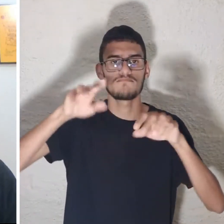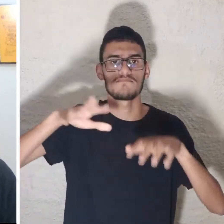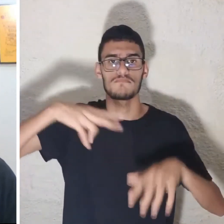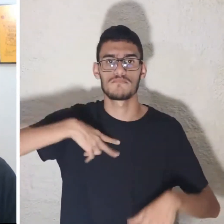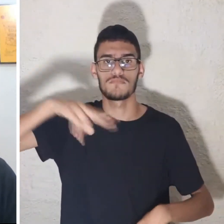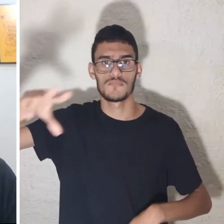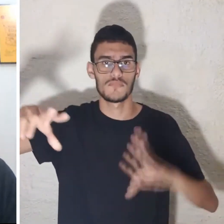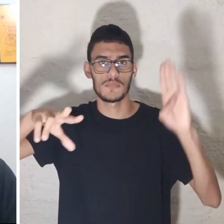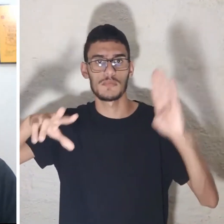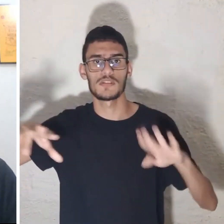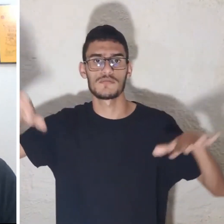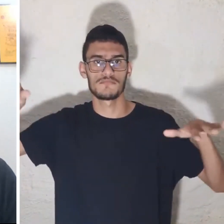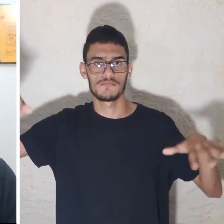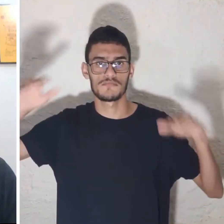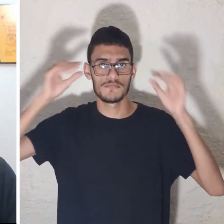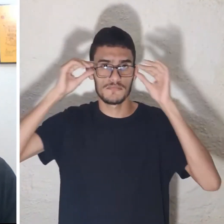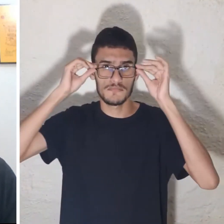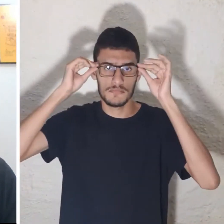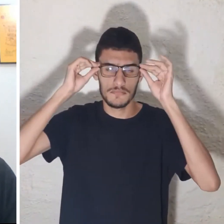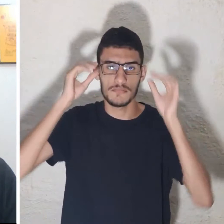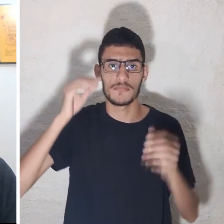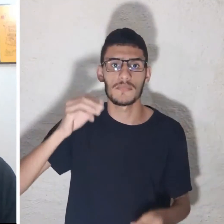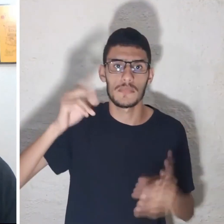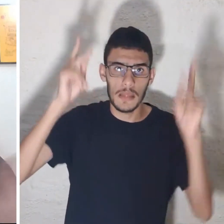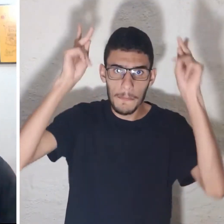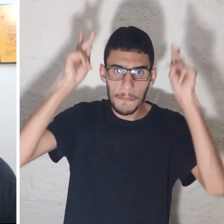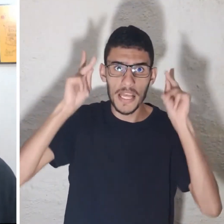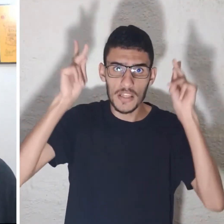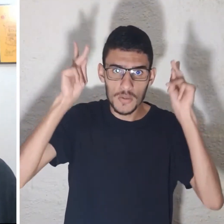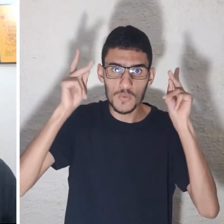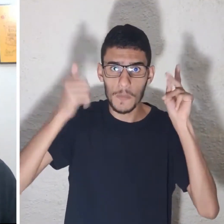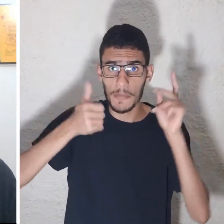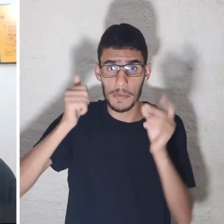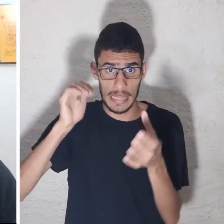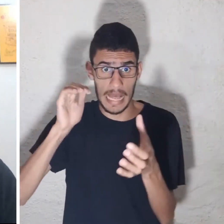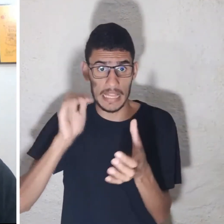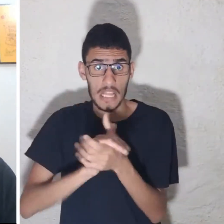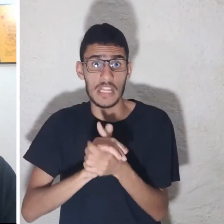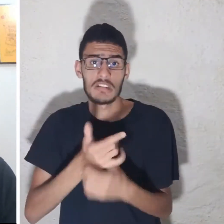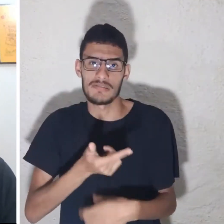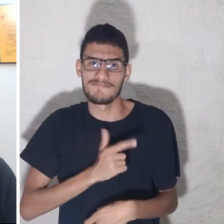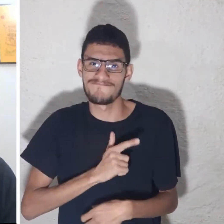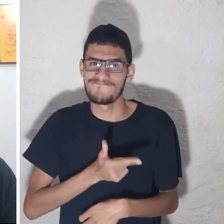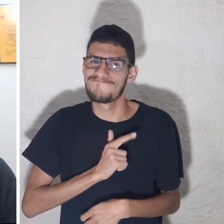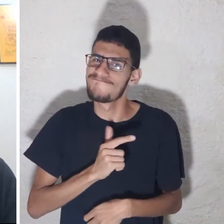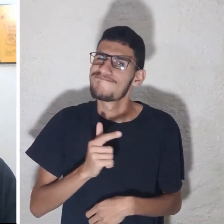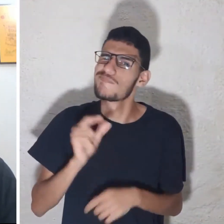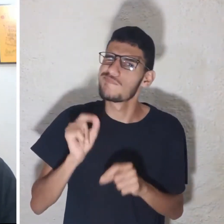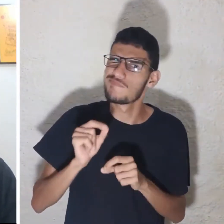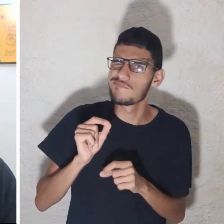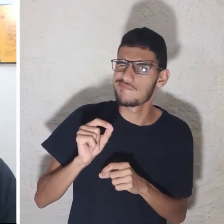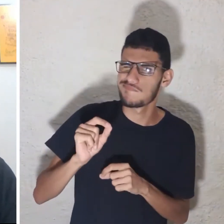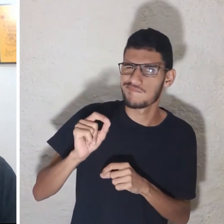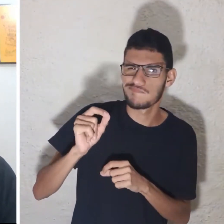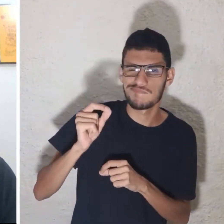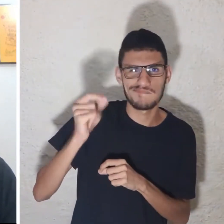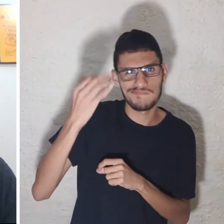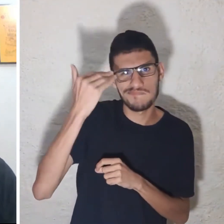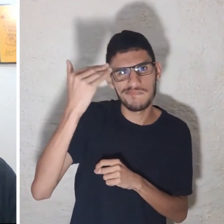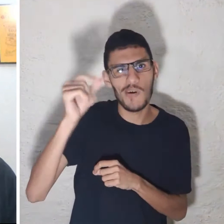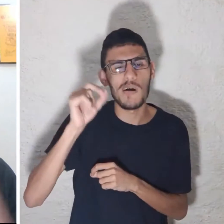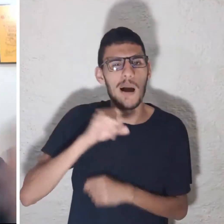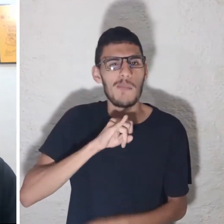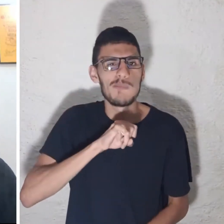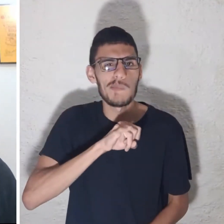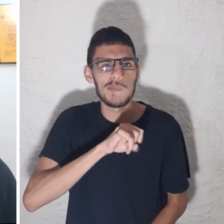países diferentes, né? O Dom Pedro, apesar de casado, ele tinha também a má fama de